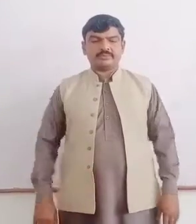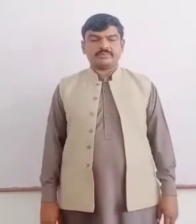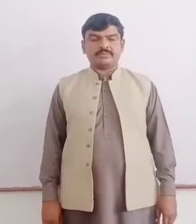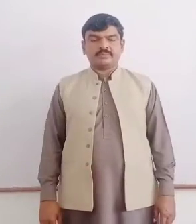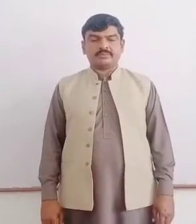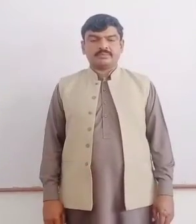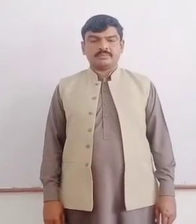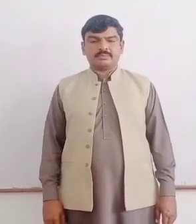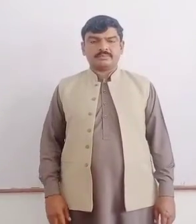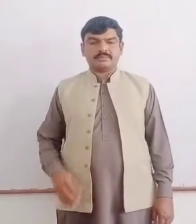سریلی،